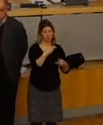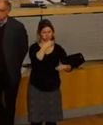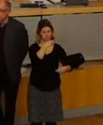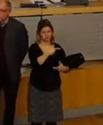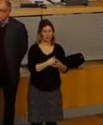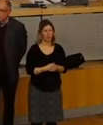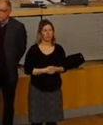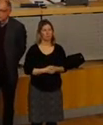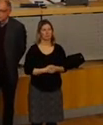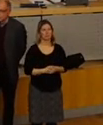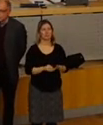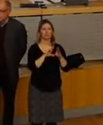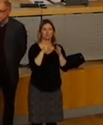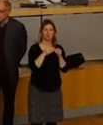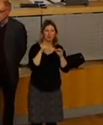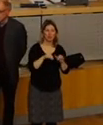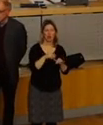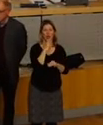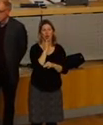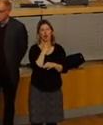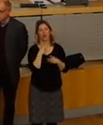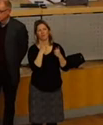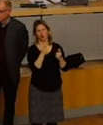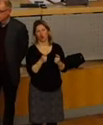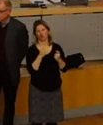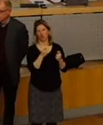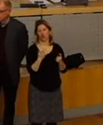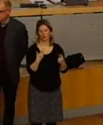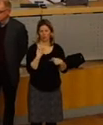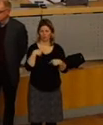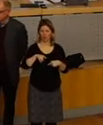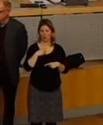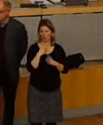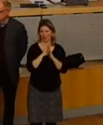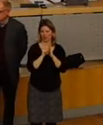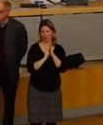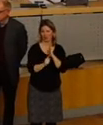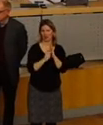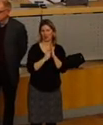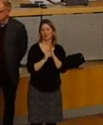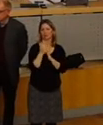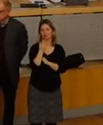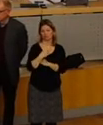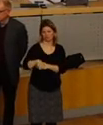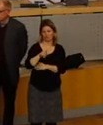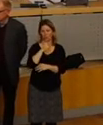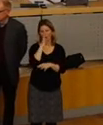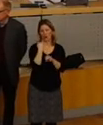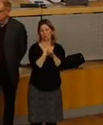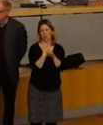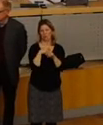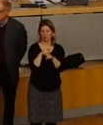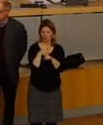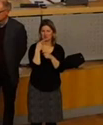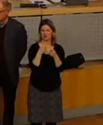auch konkrete vorschläge wie wir dann im rahmen der richtlinie die wir ja hier noch bearbeiten und beschließen müssen wir ganz